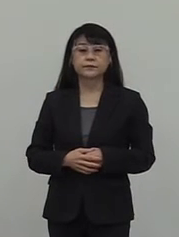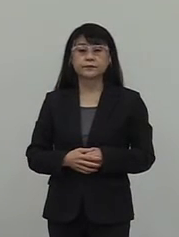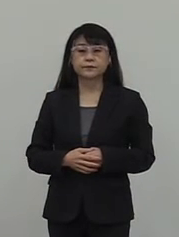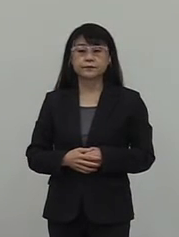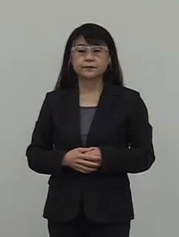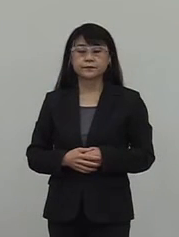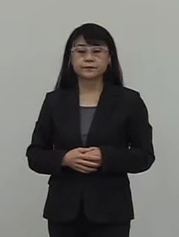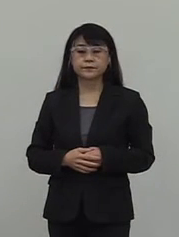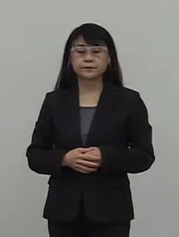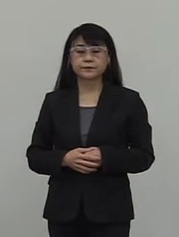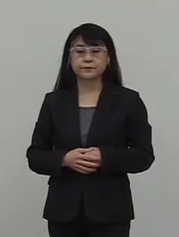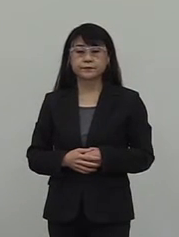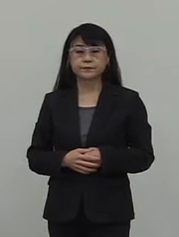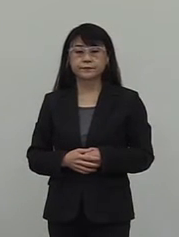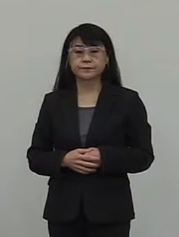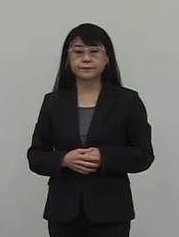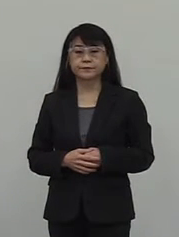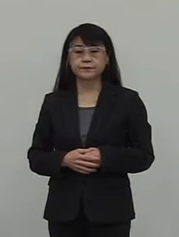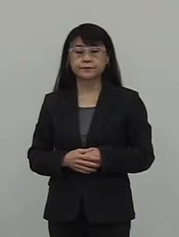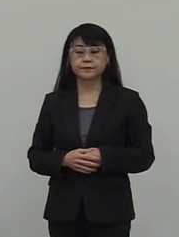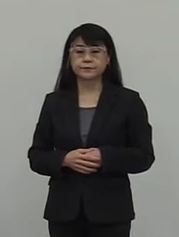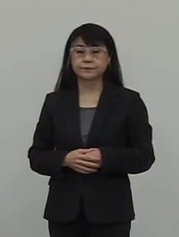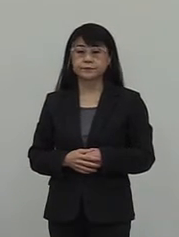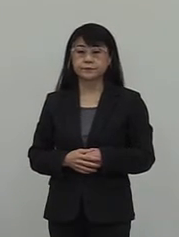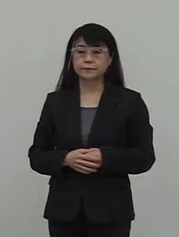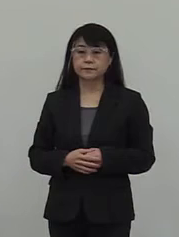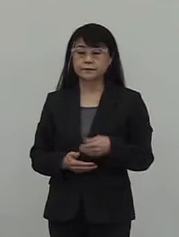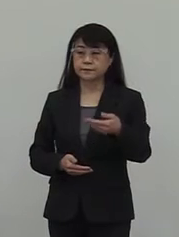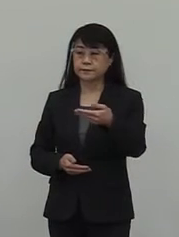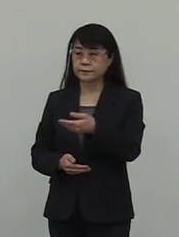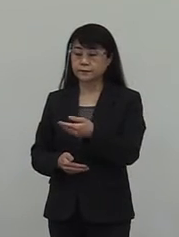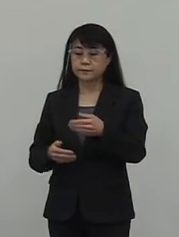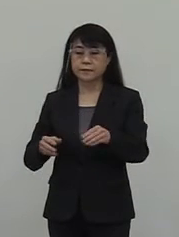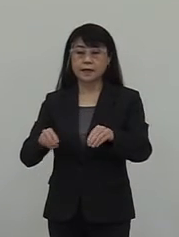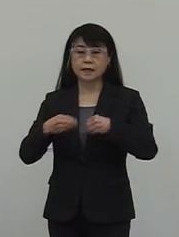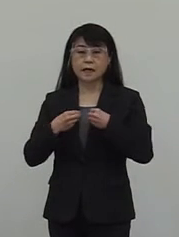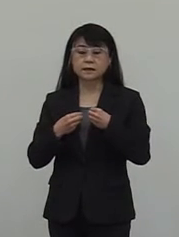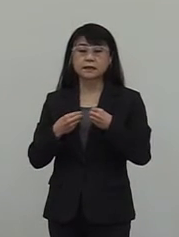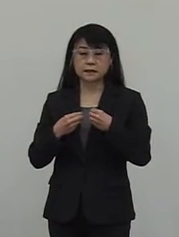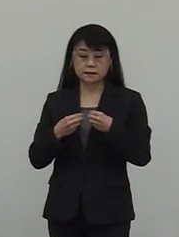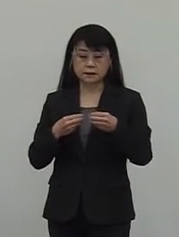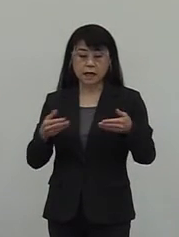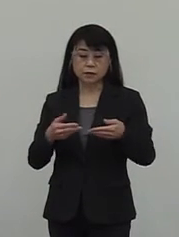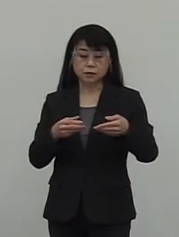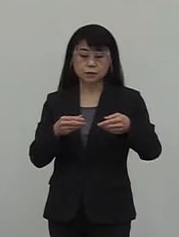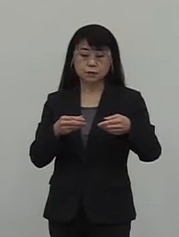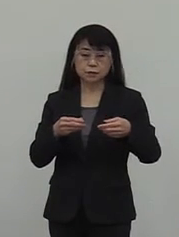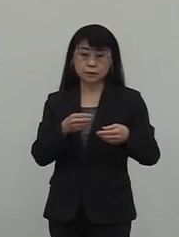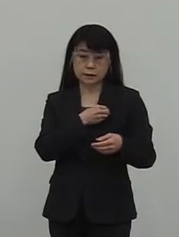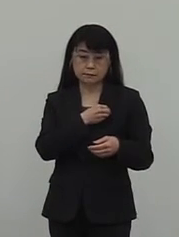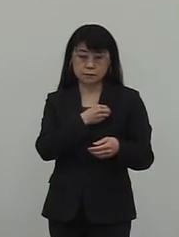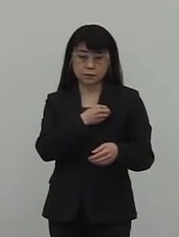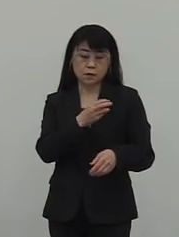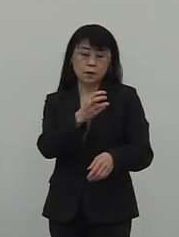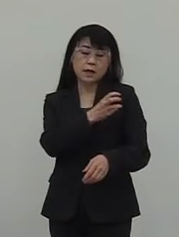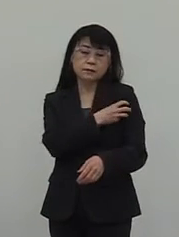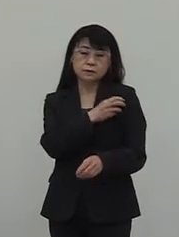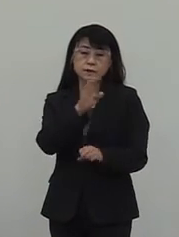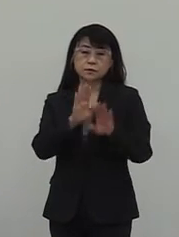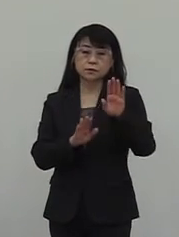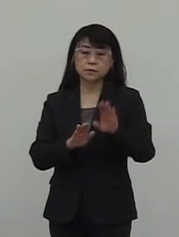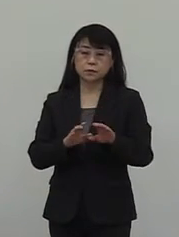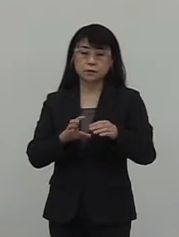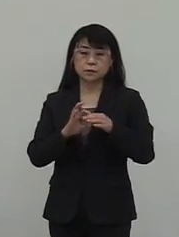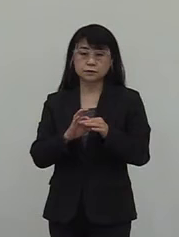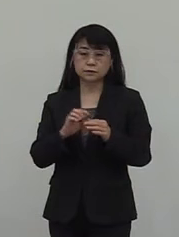はい、まずそういったことになっております。 その感染した職員の方っていうのワクチン接種の状況というの